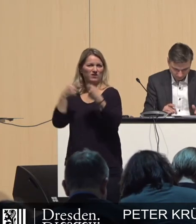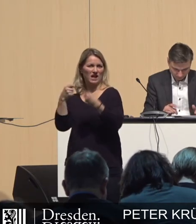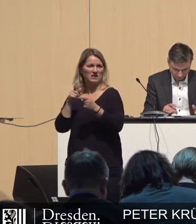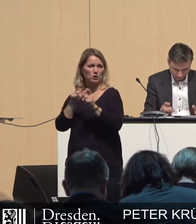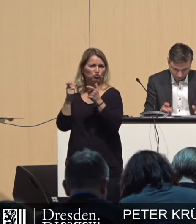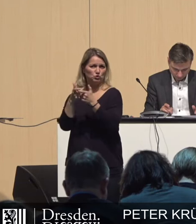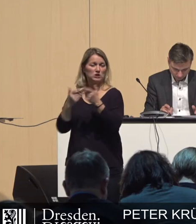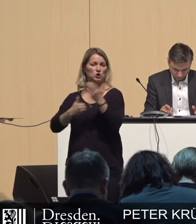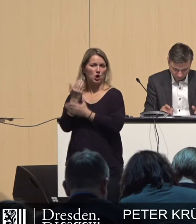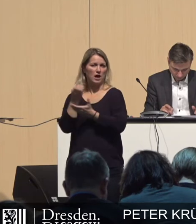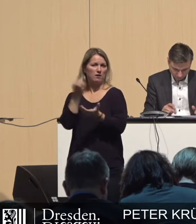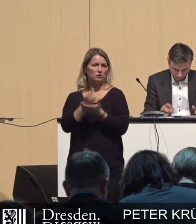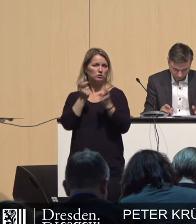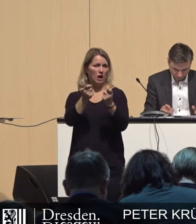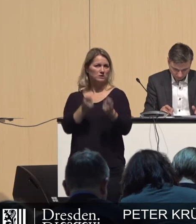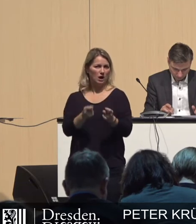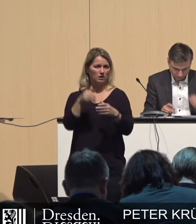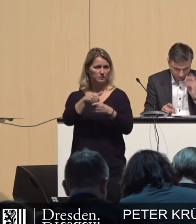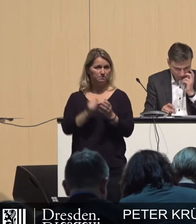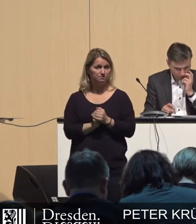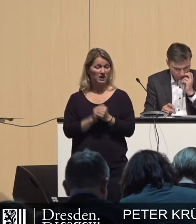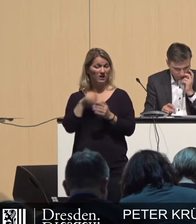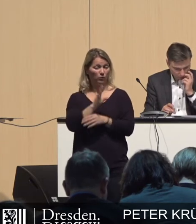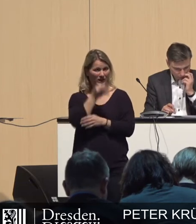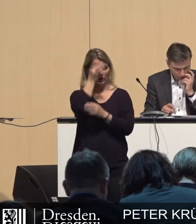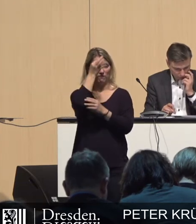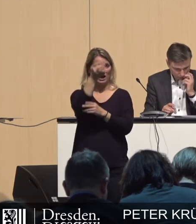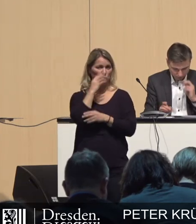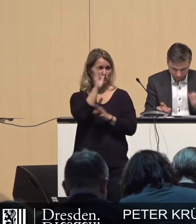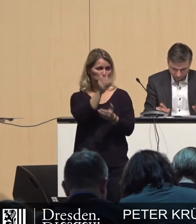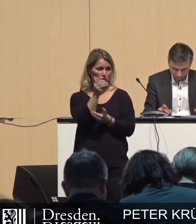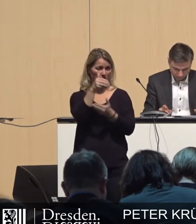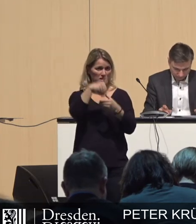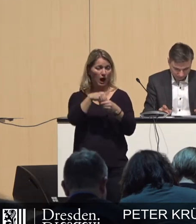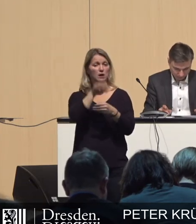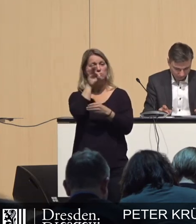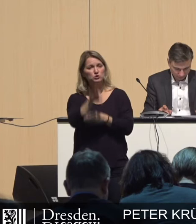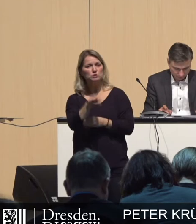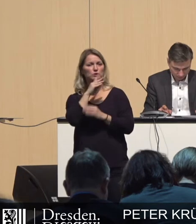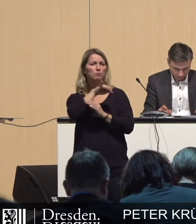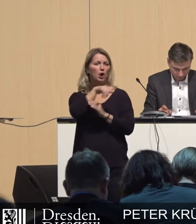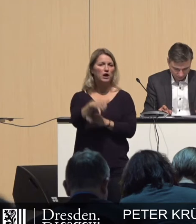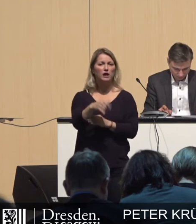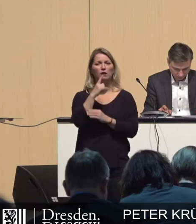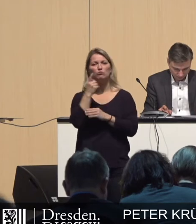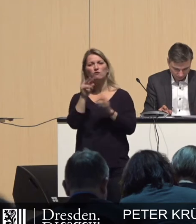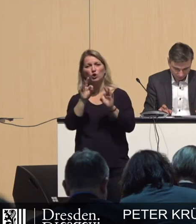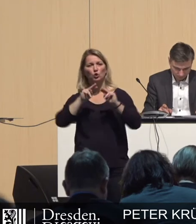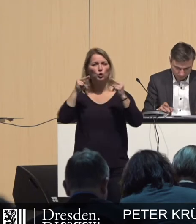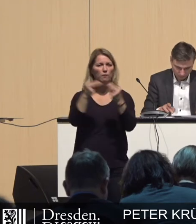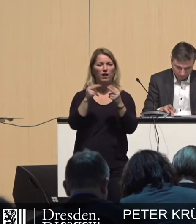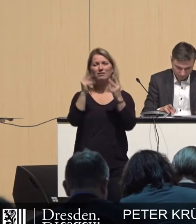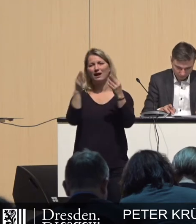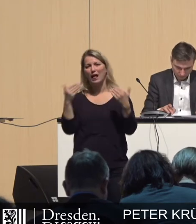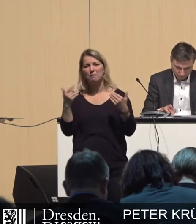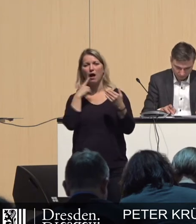eingebracht. Dieser enthält im Sinn des Innovationsbudgets Rechnung tragende Projekte aus Umwelt-, Klima- und Ressourcenschutz. Es ist